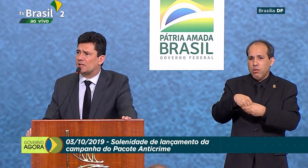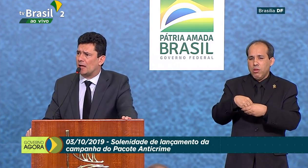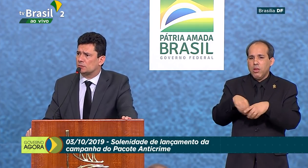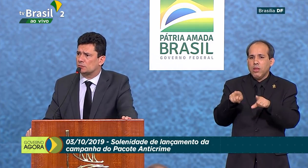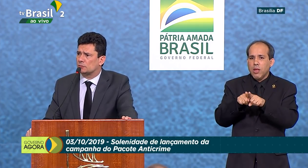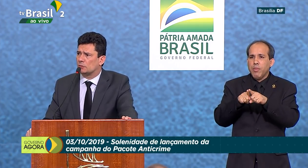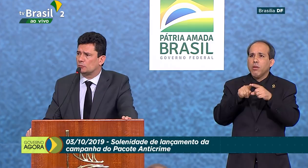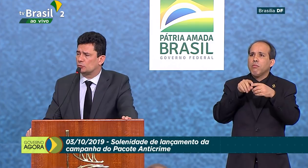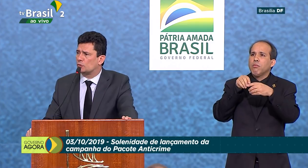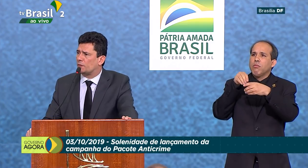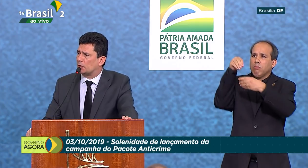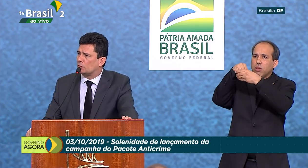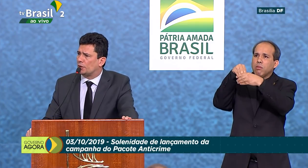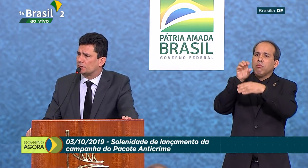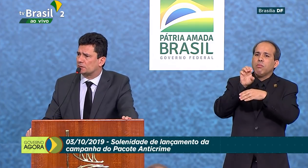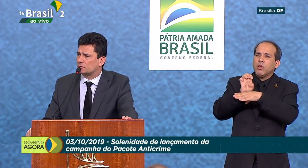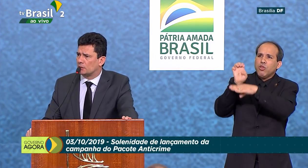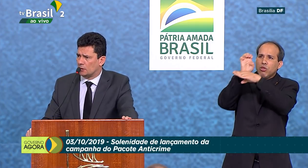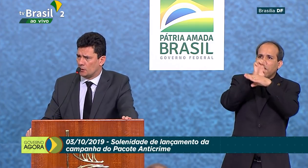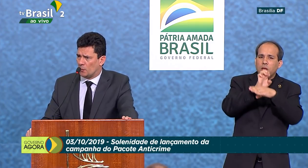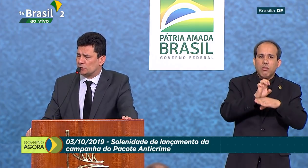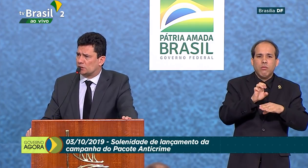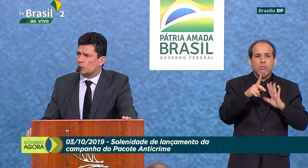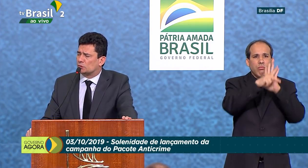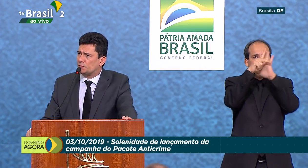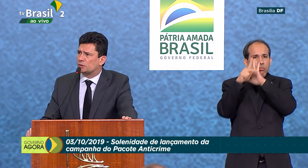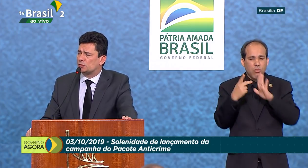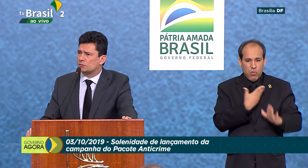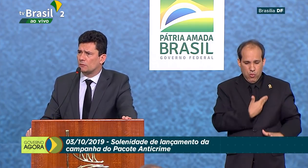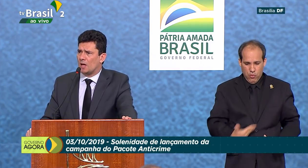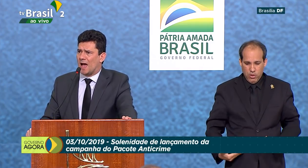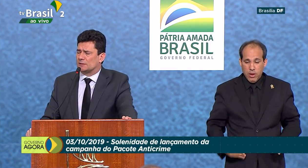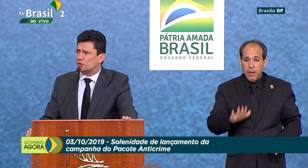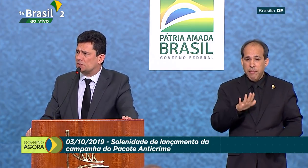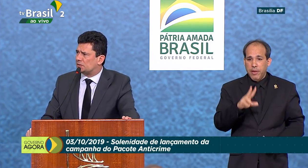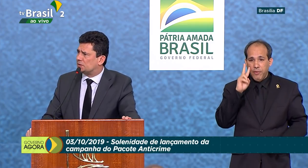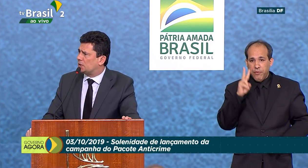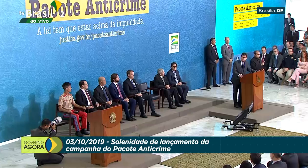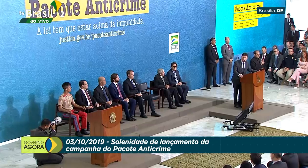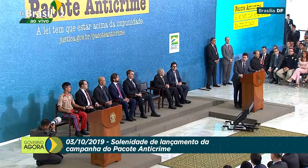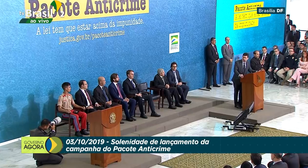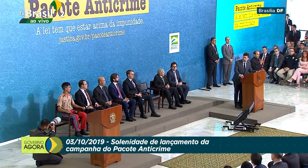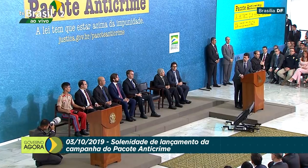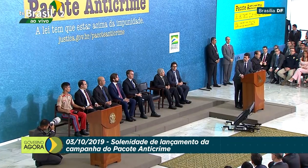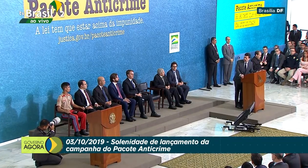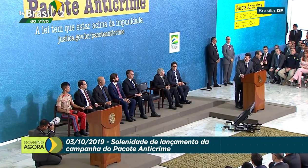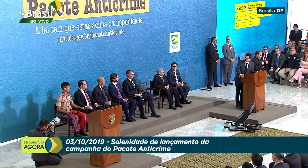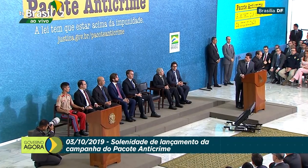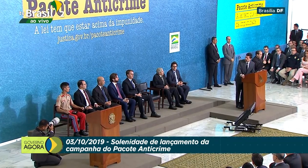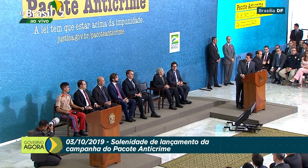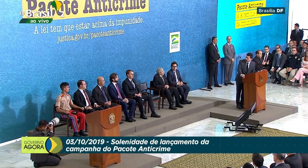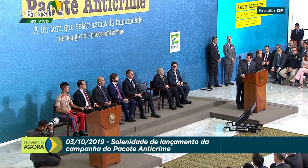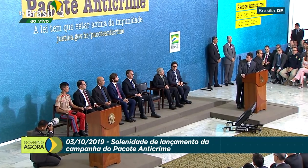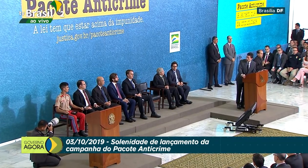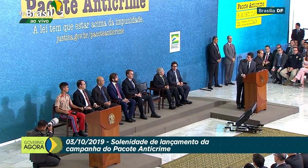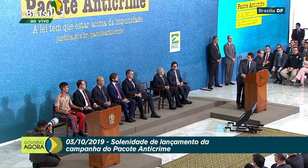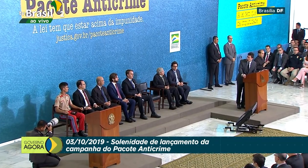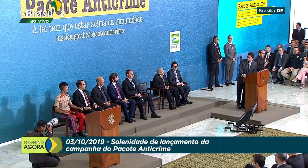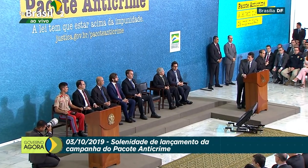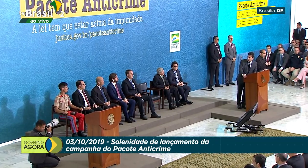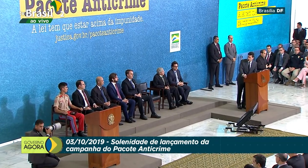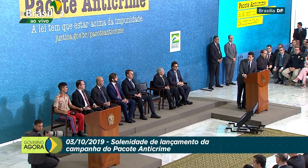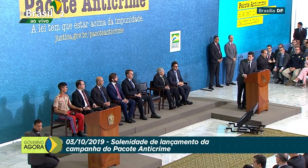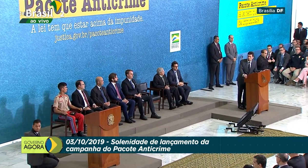também dos estados, dos governadores, mas nós temos visto ações incisivas da parte do